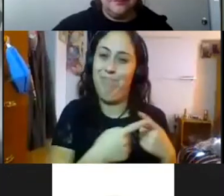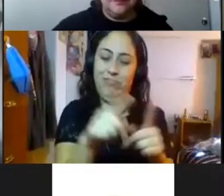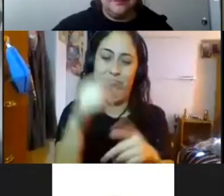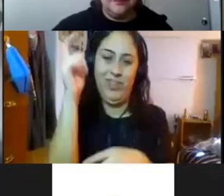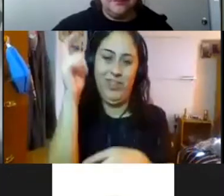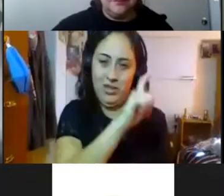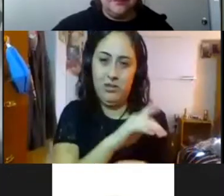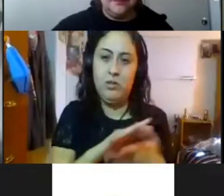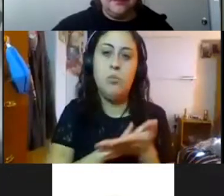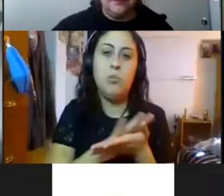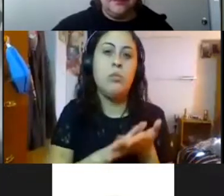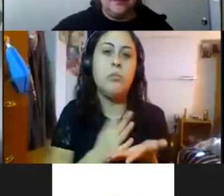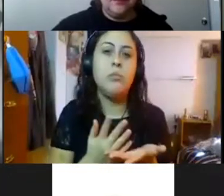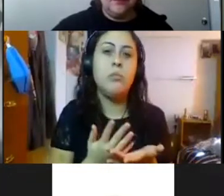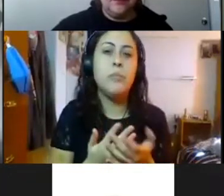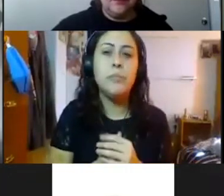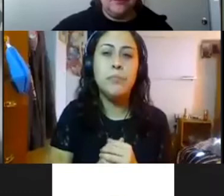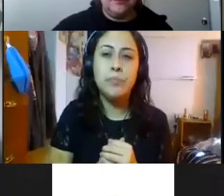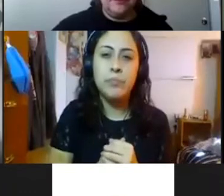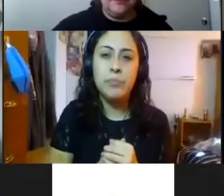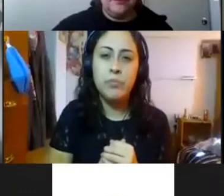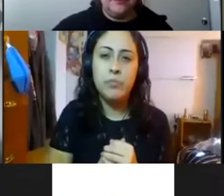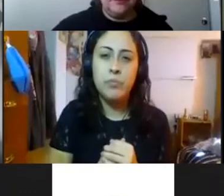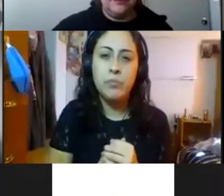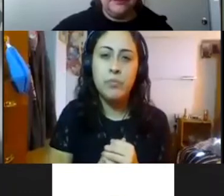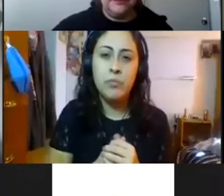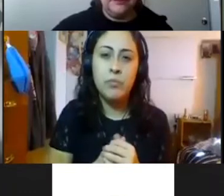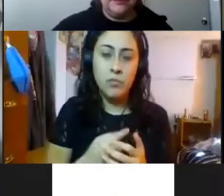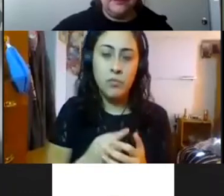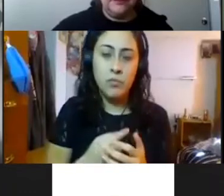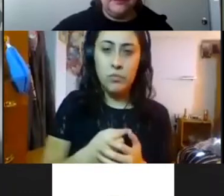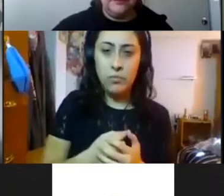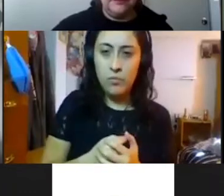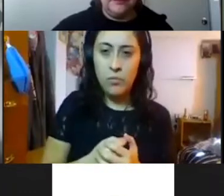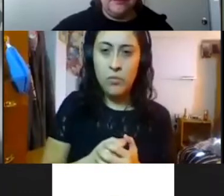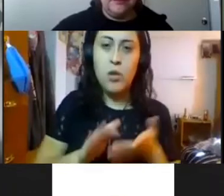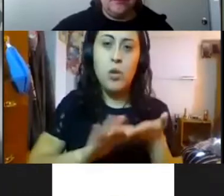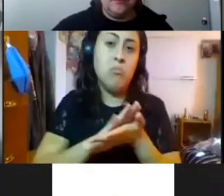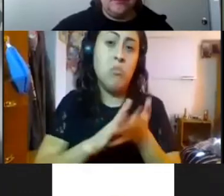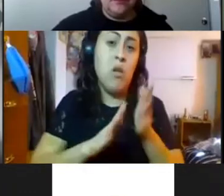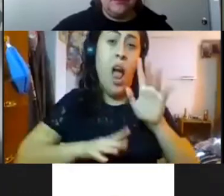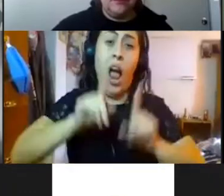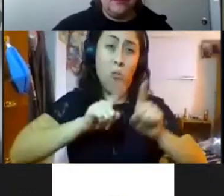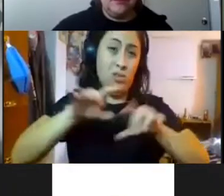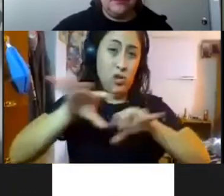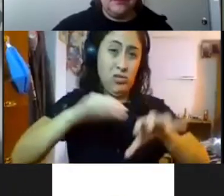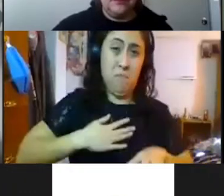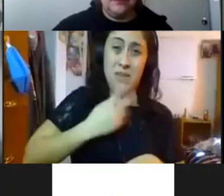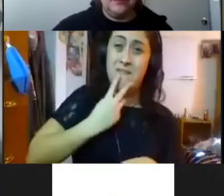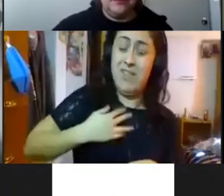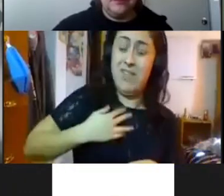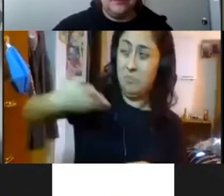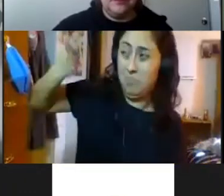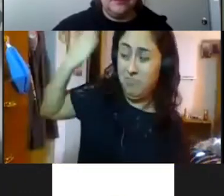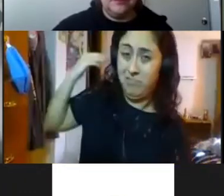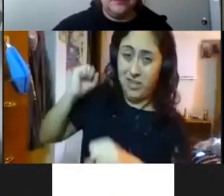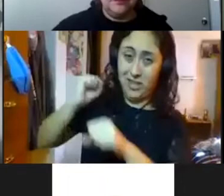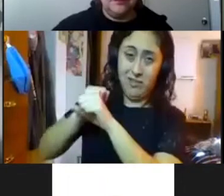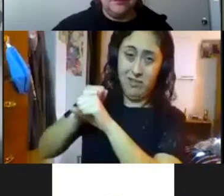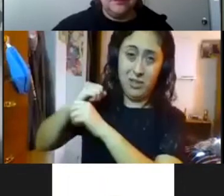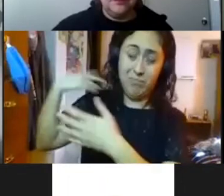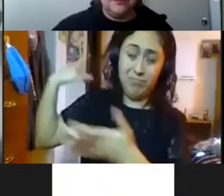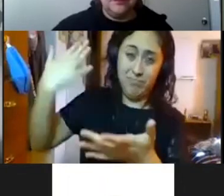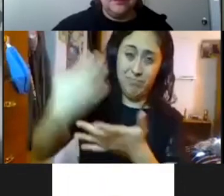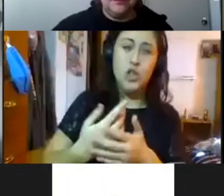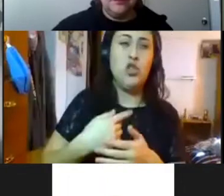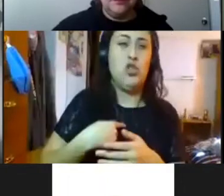situaciones. Desde esa misma perspectiva hay cosas que cambiaría muchísimo. Sin embargo, tengo que asumir que uno tiene un